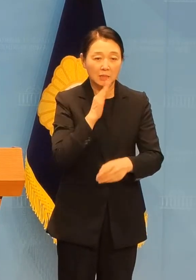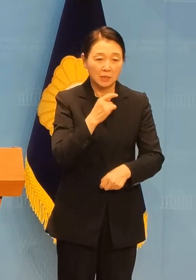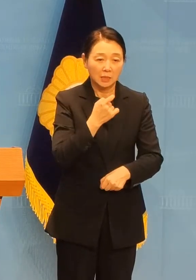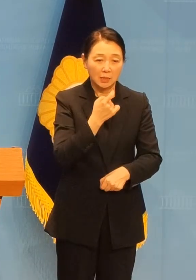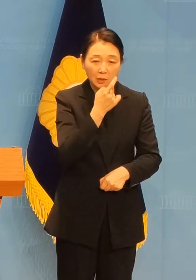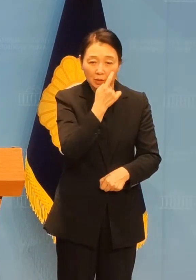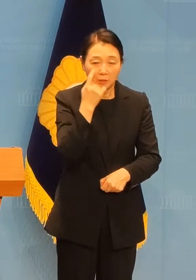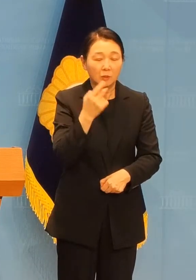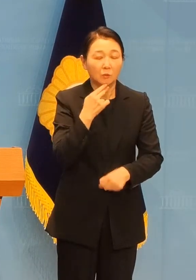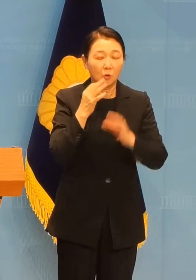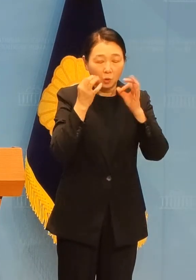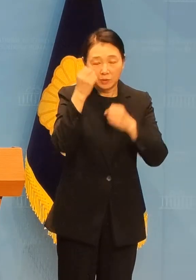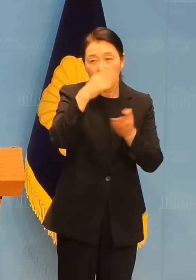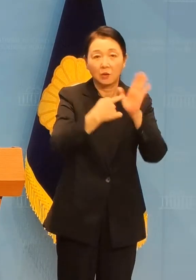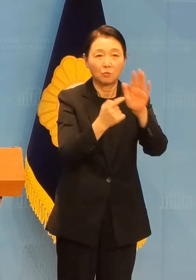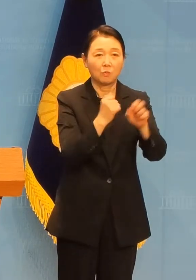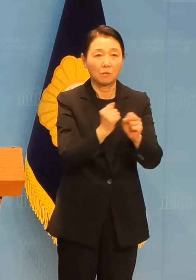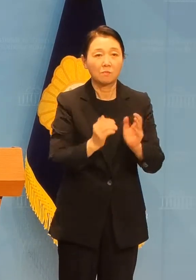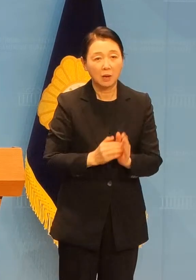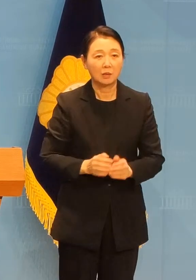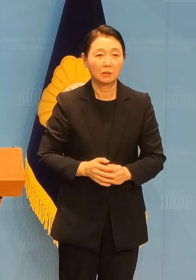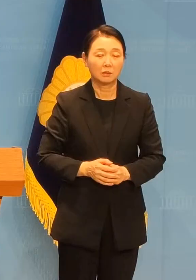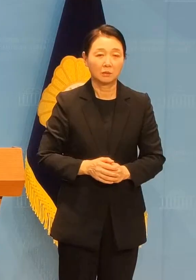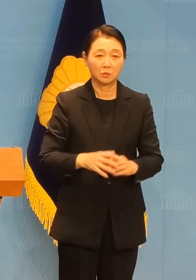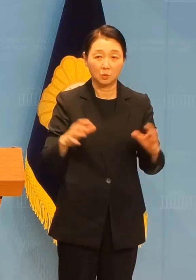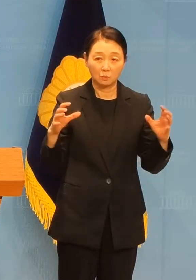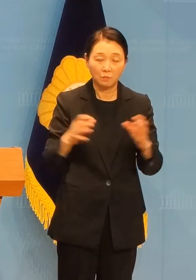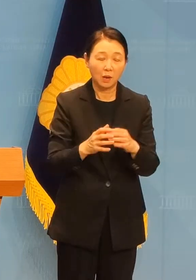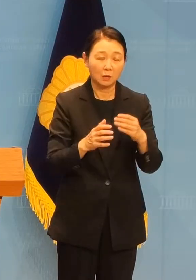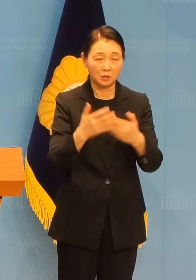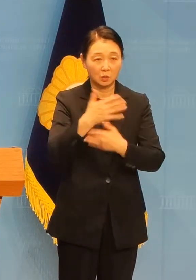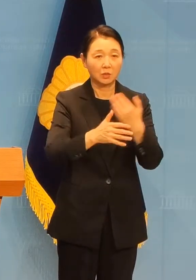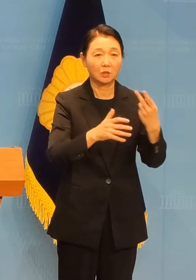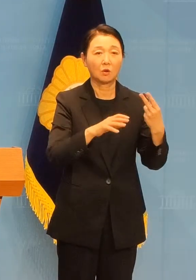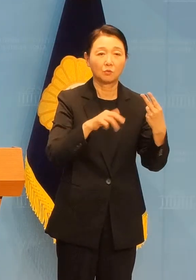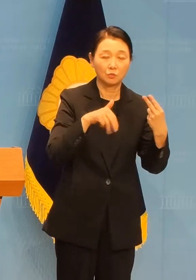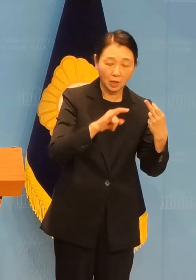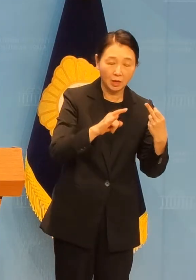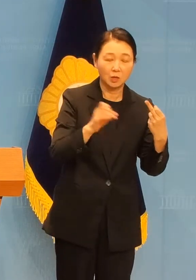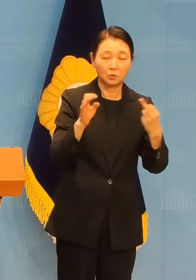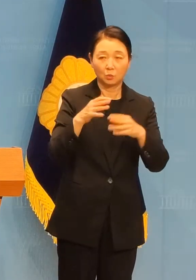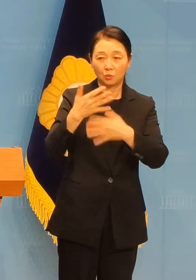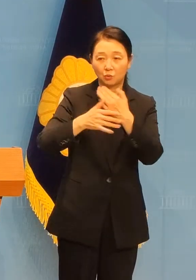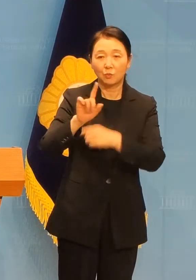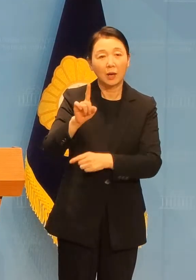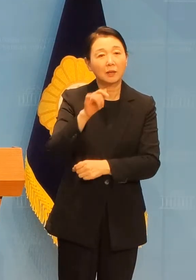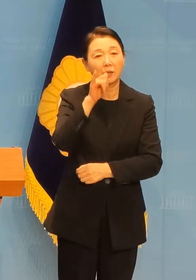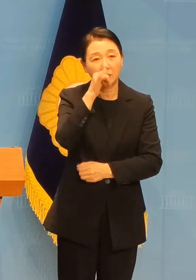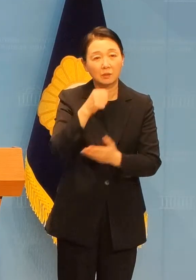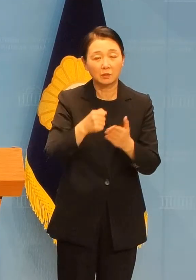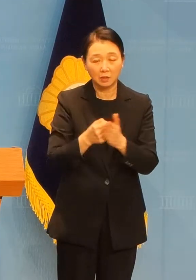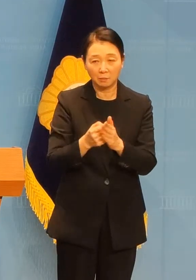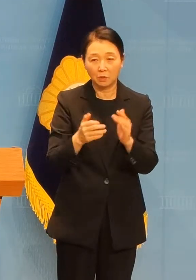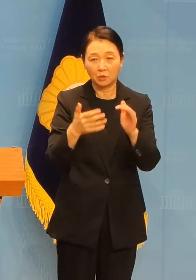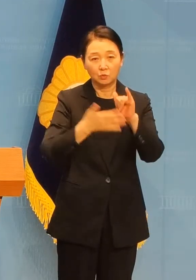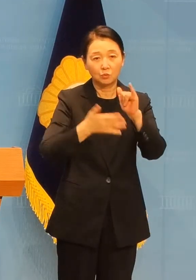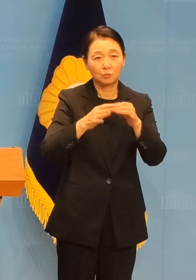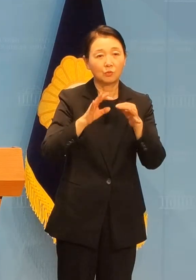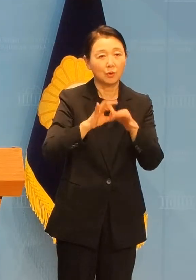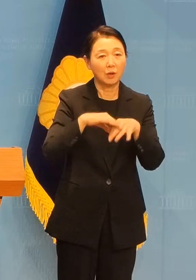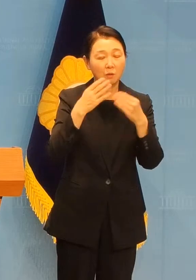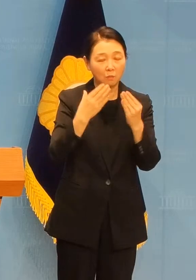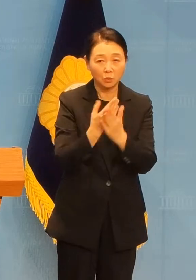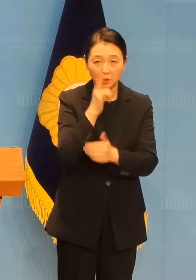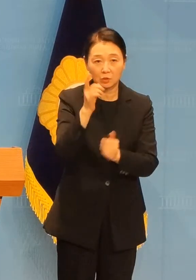사례가 확인되고 있습니다. 이에 따라 총 12개의 영상과 1개 채널에 대해 유튜브 커뮤니티 가이드라인 위반으로